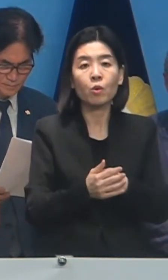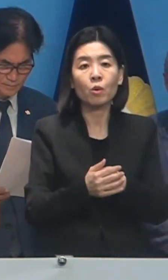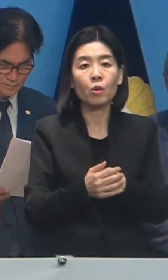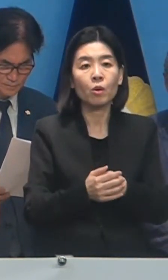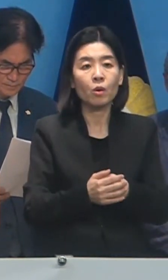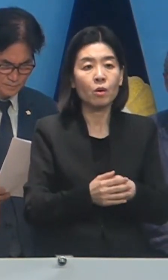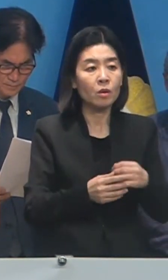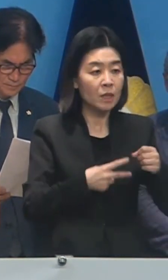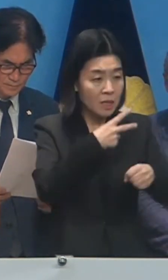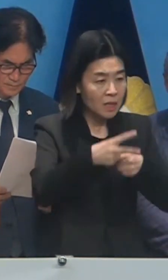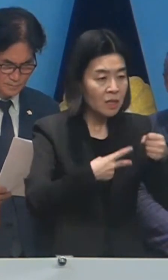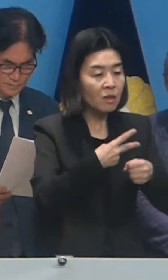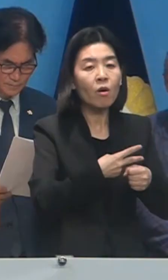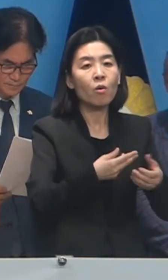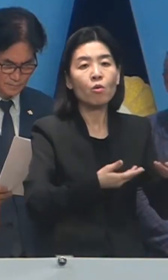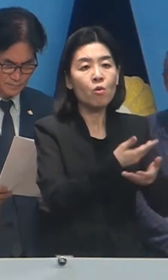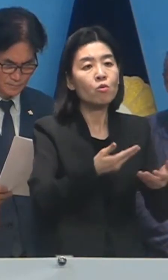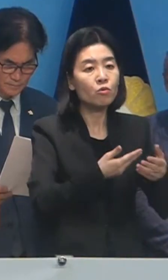연속 전무했다.